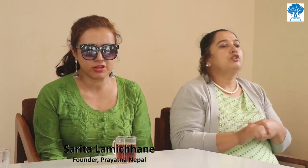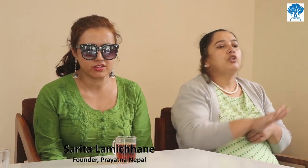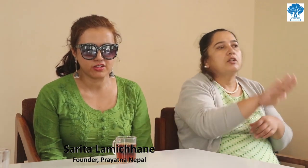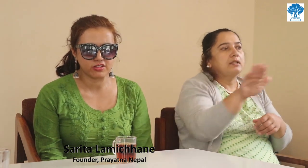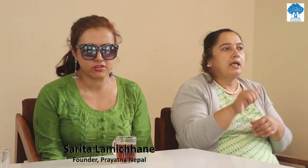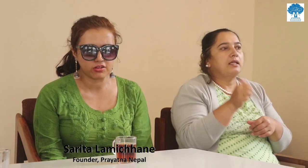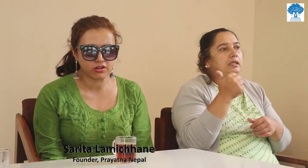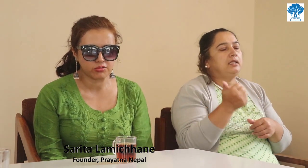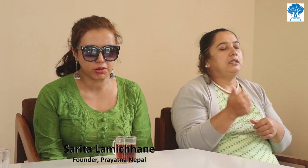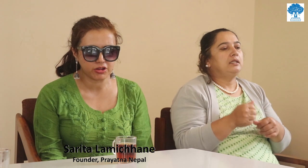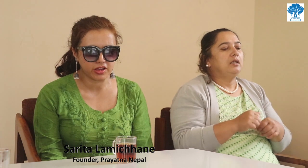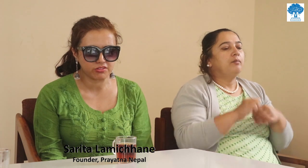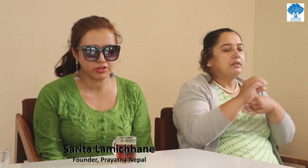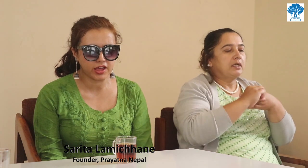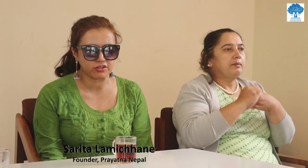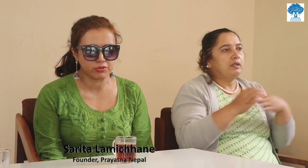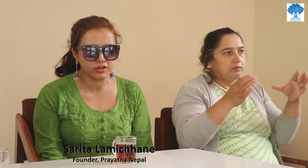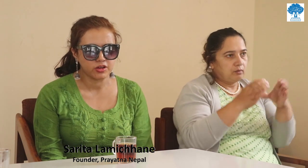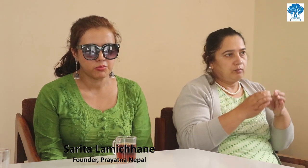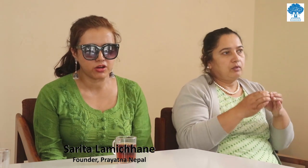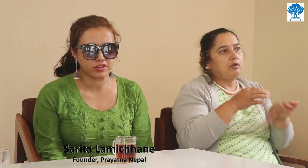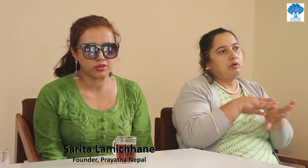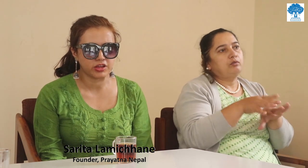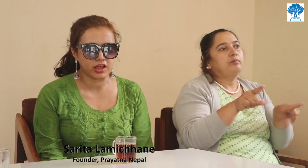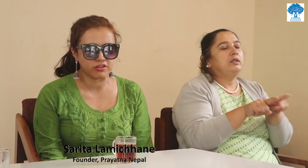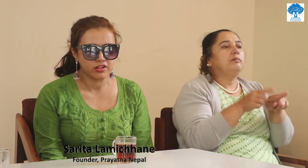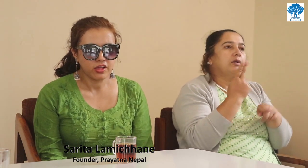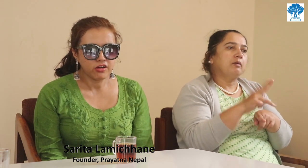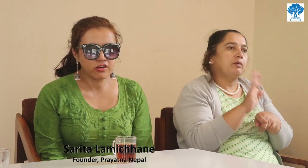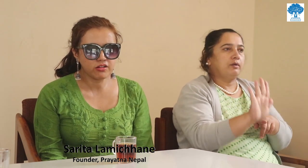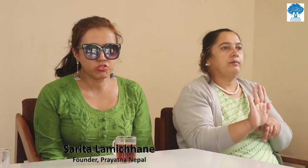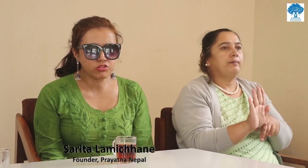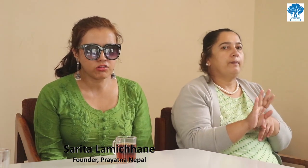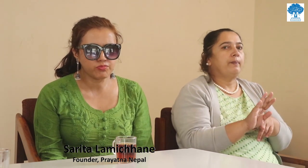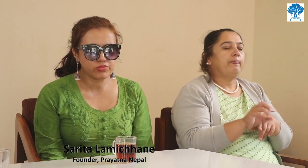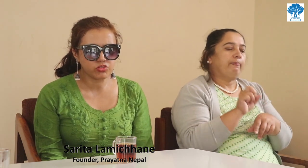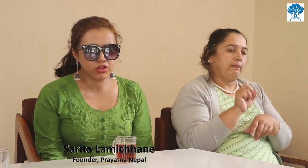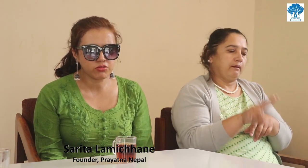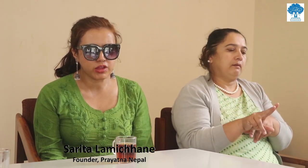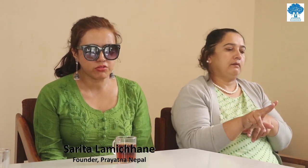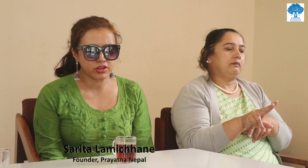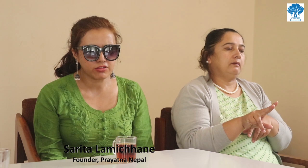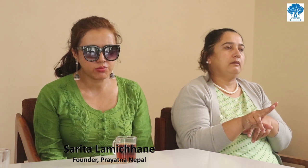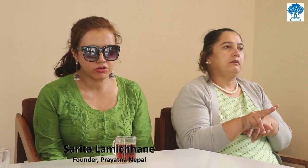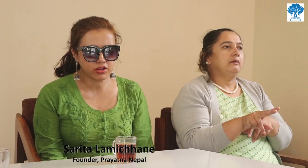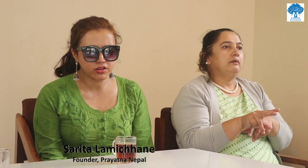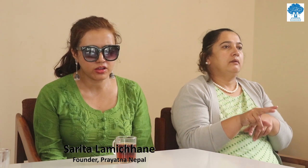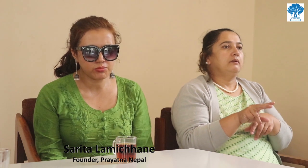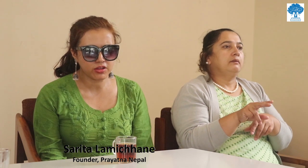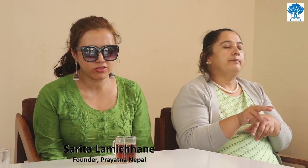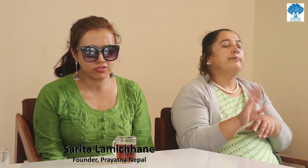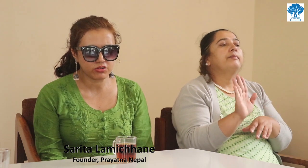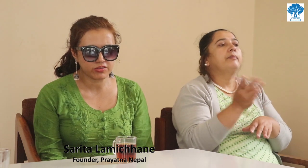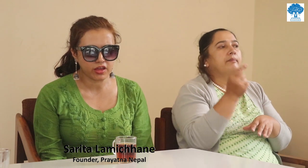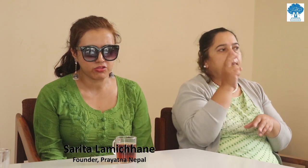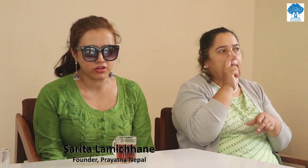जनजाति, सीमान्तीकरणमा परेका समुदायहरू पनि पर्ने नै भइहाल्यो। तर त्यही हुँदाहुँदै चाहिँ म एउटा